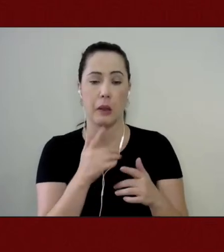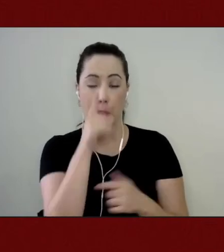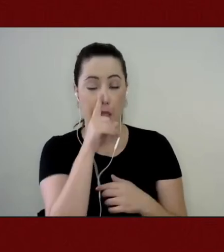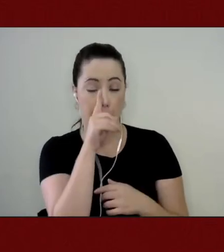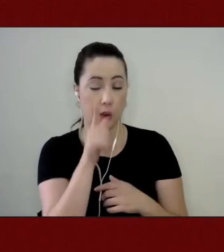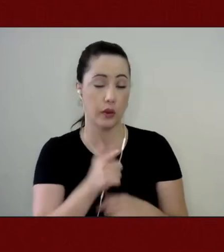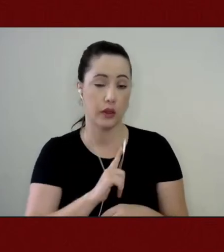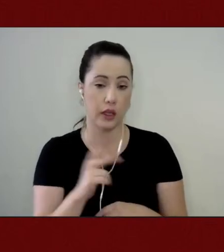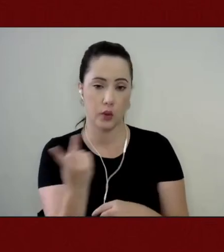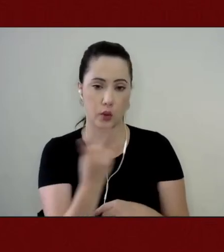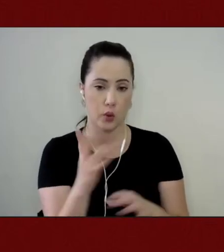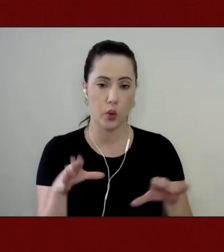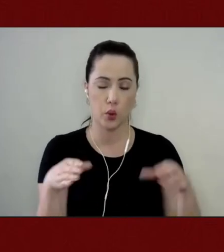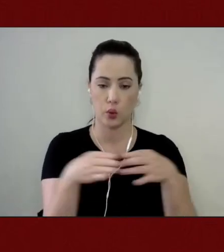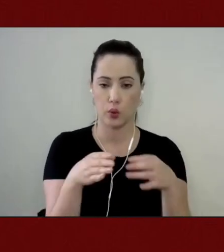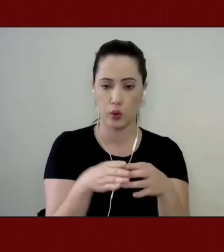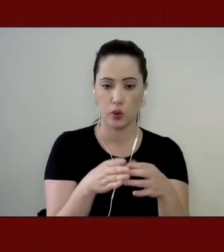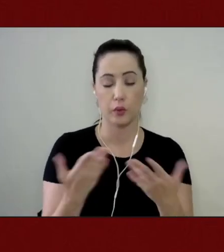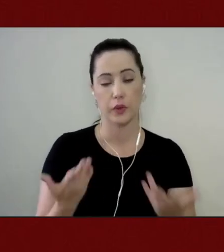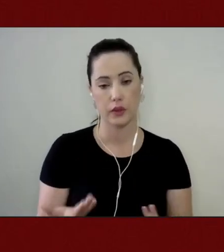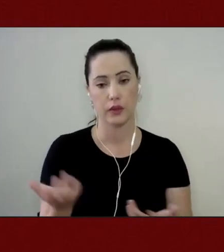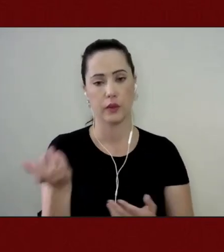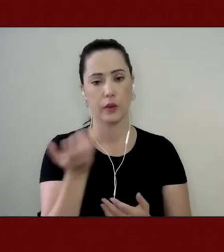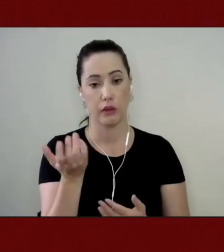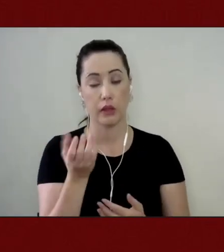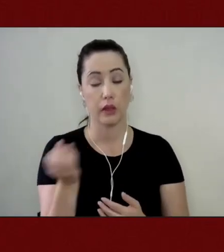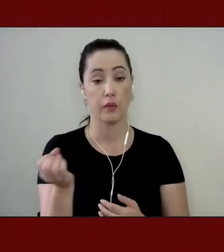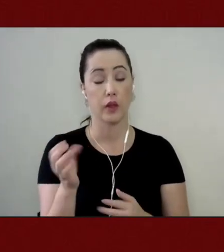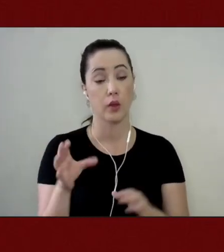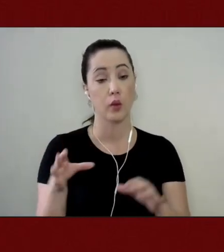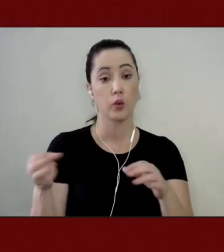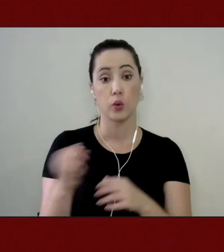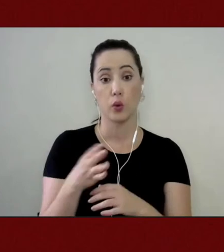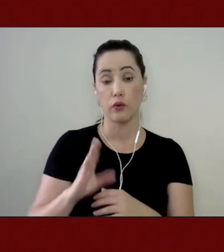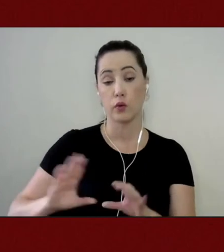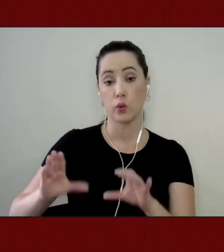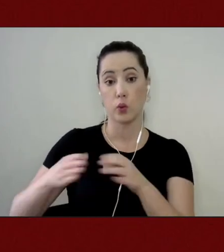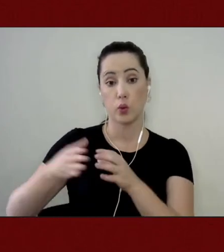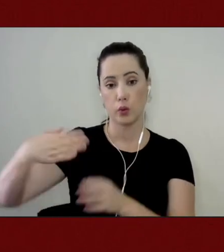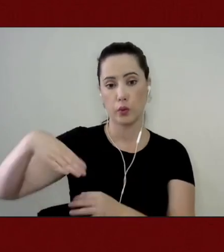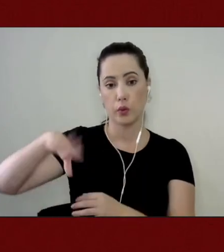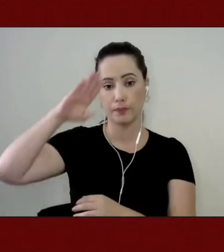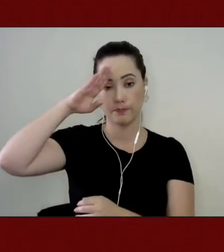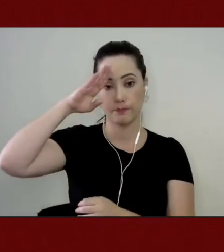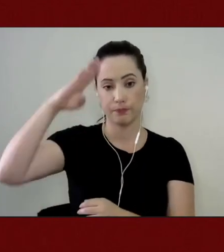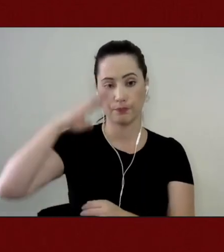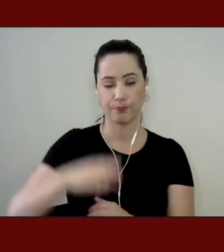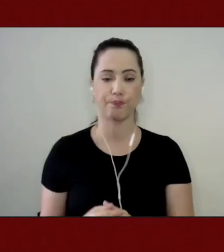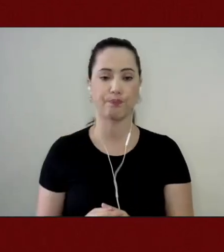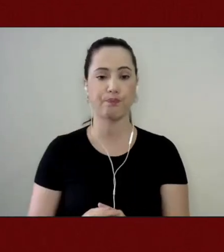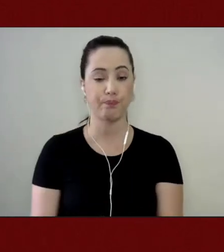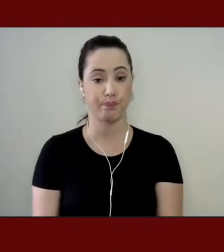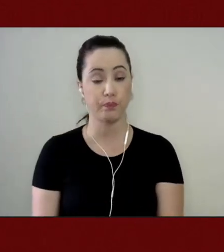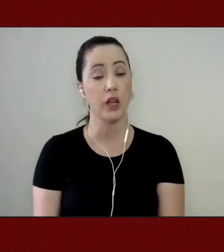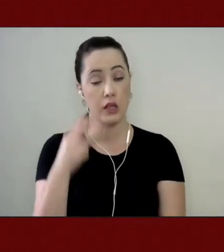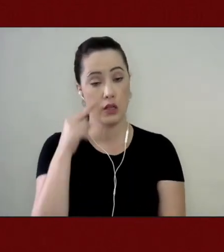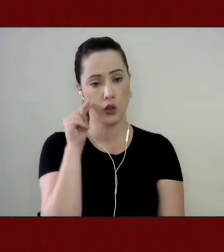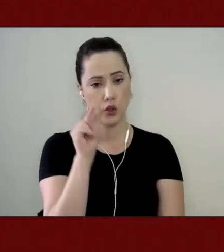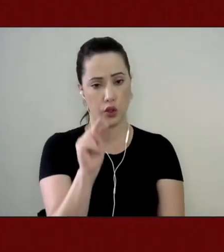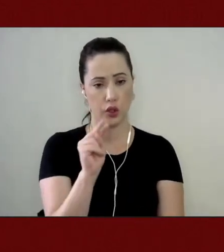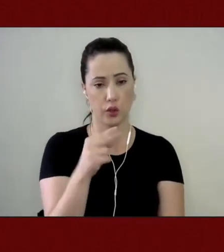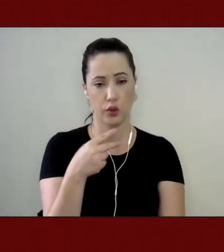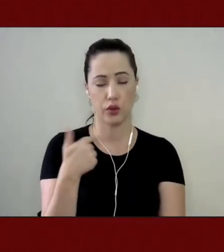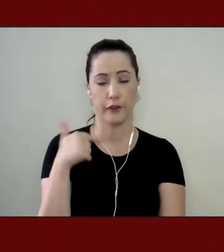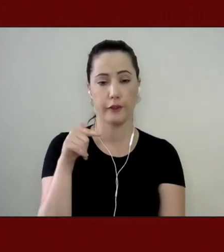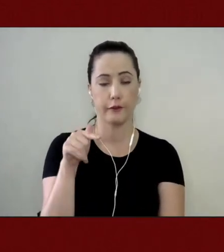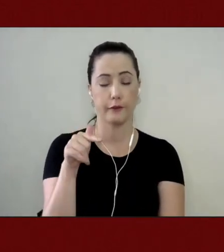clima internacional, decide instaurar um regime militar. As imagens festivas da visita